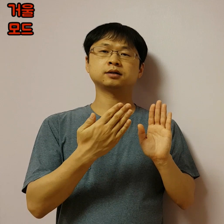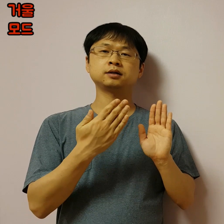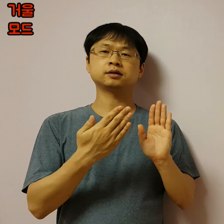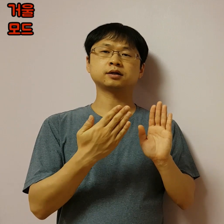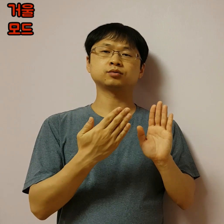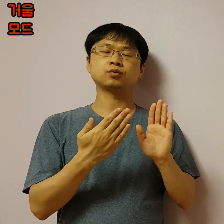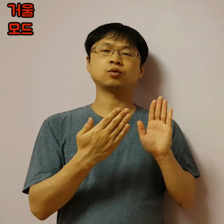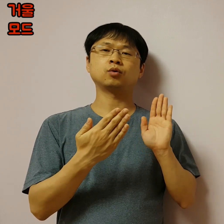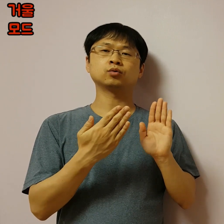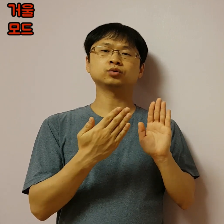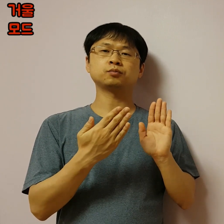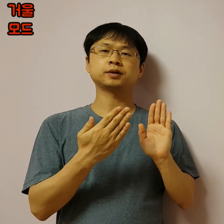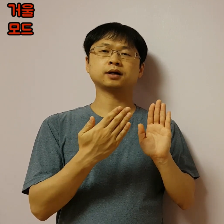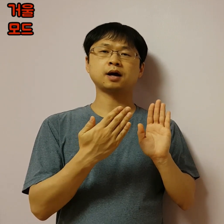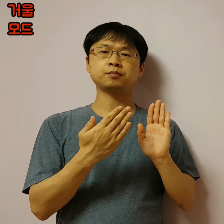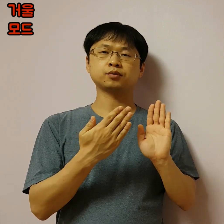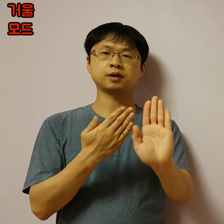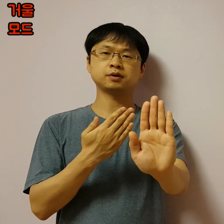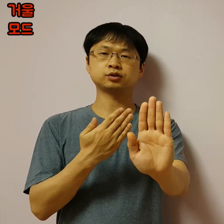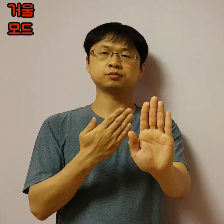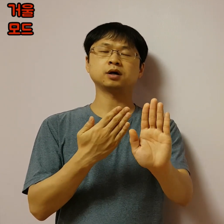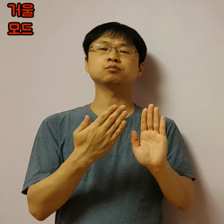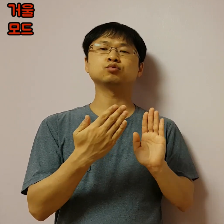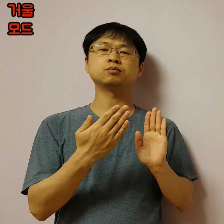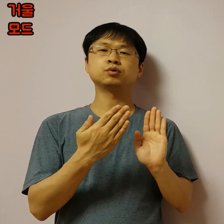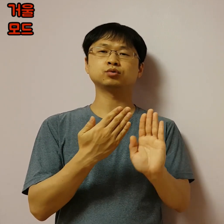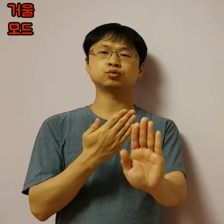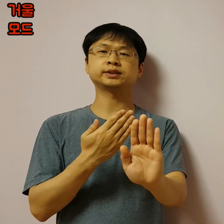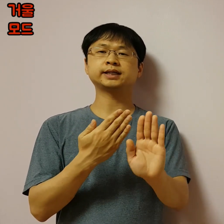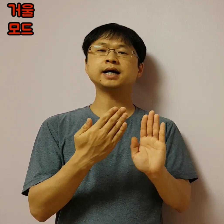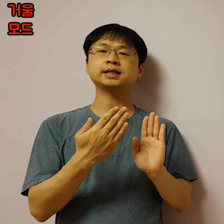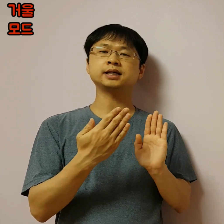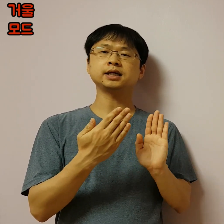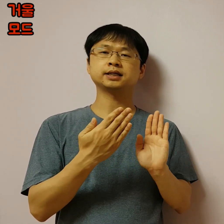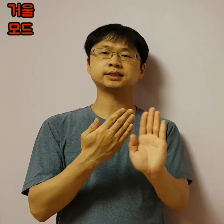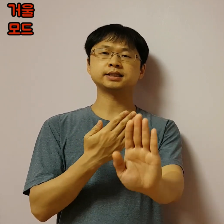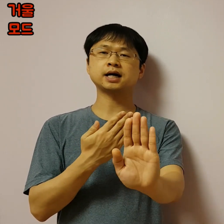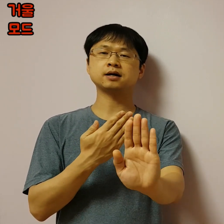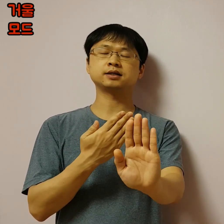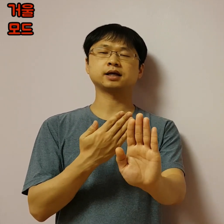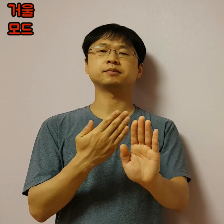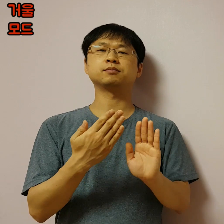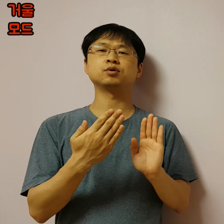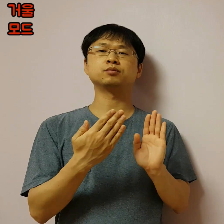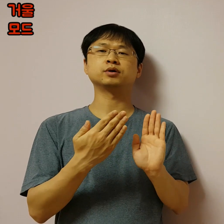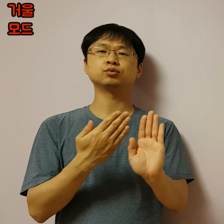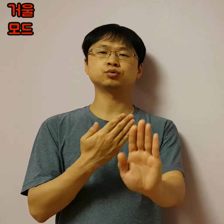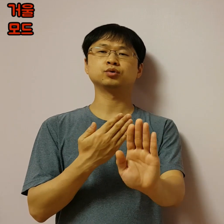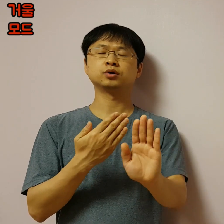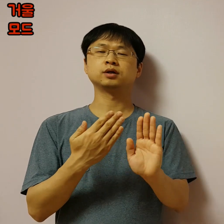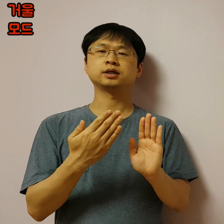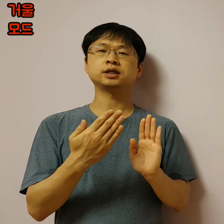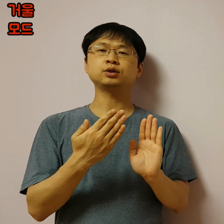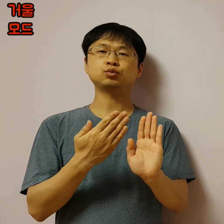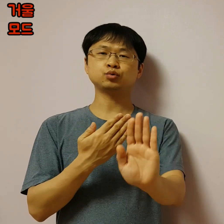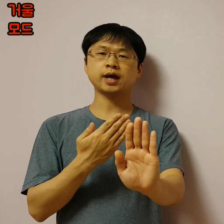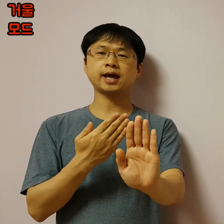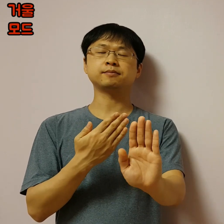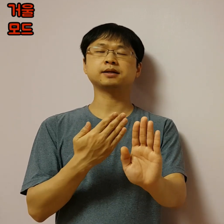왼손바닥을 이렇게 두고 오른손바닥을 앞으로 내밀어주면 무엇 후 시간이 지나간 걸 얘기합니다. 무엇 후 이후에 이